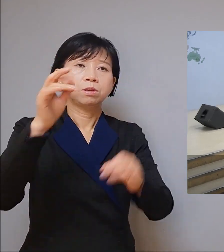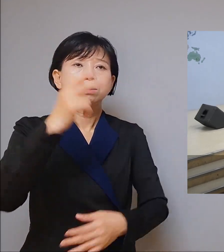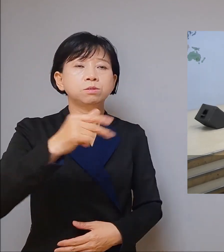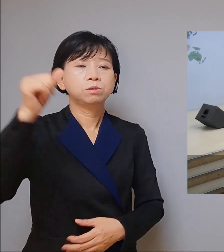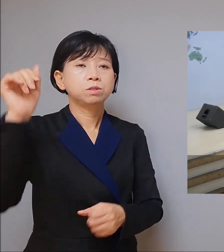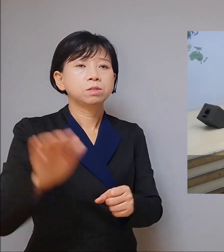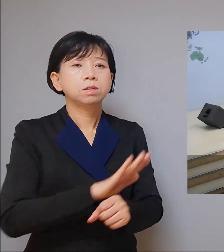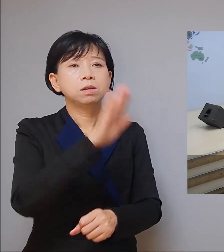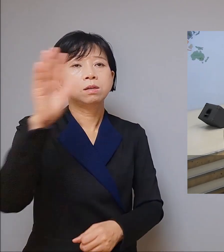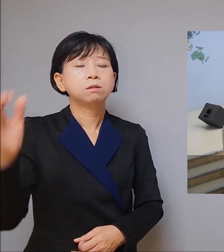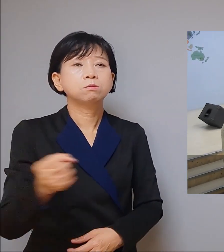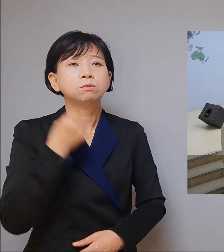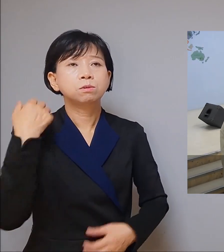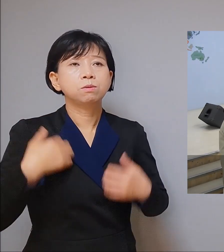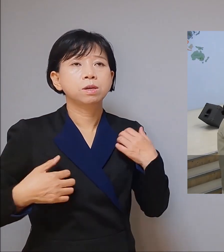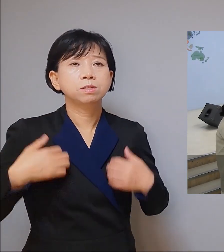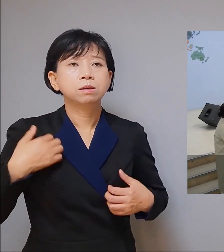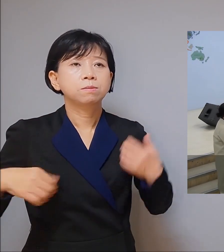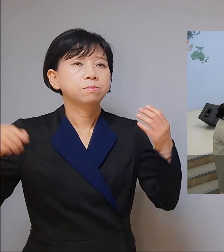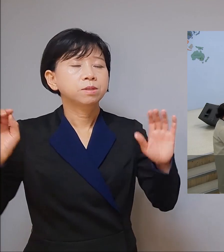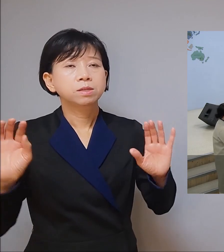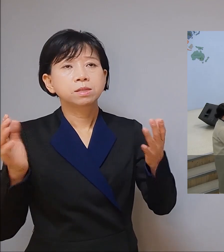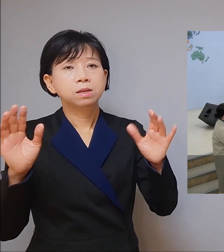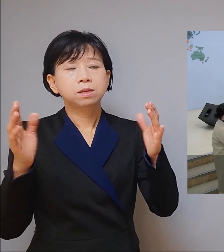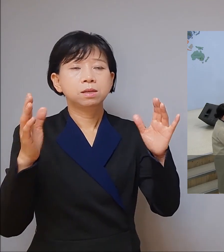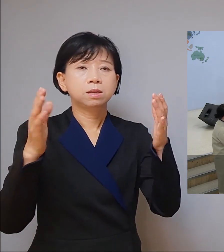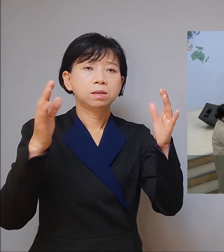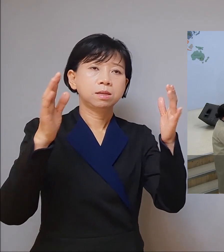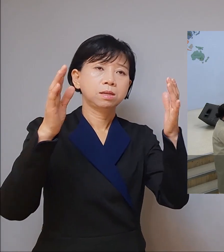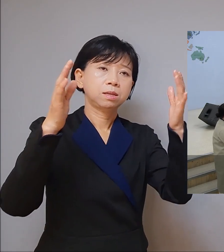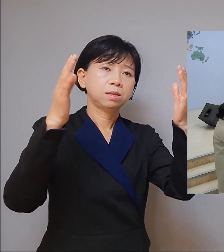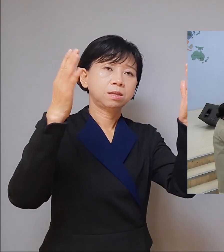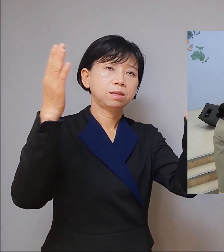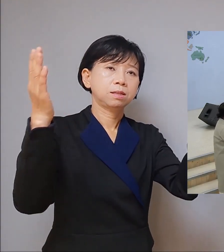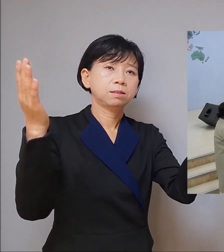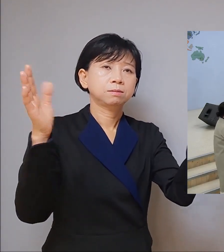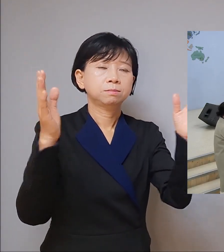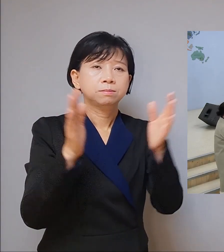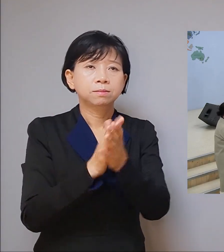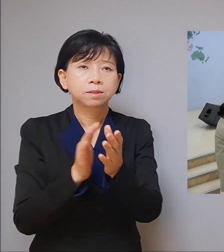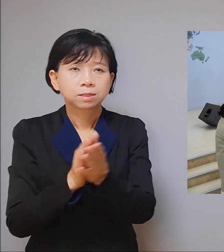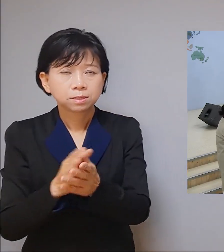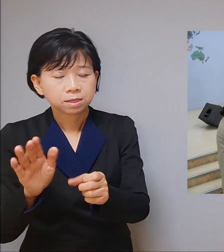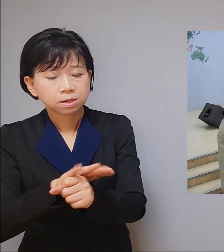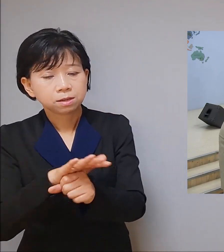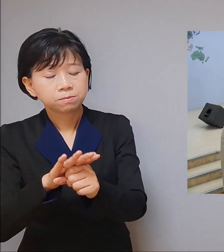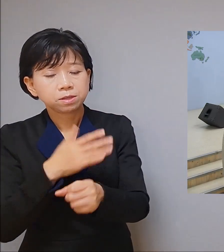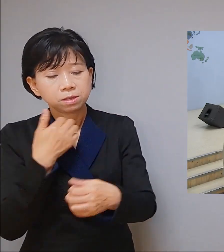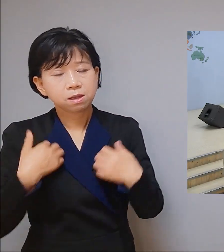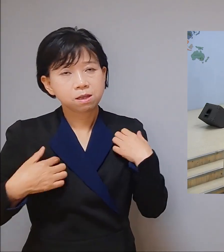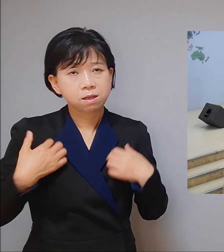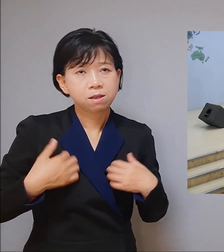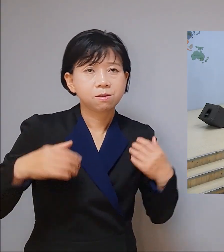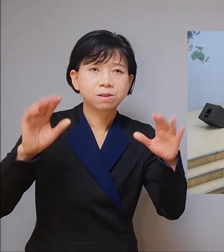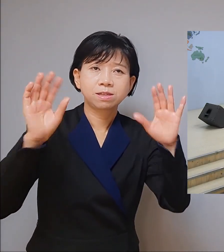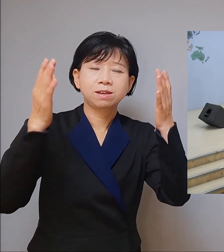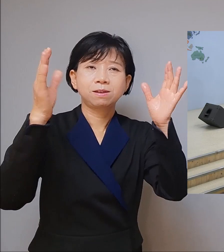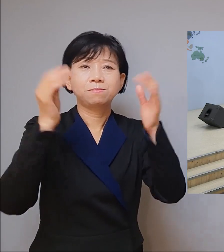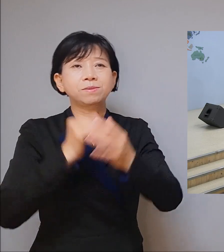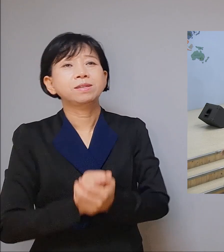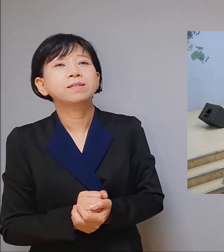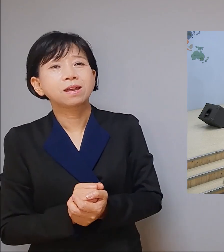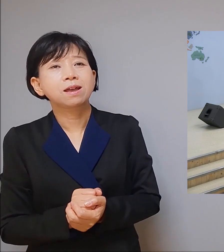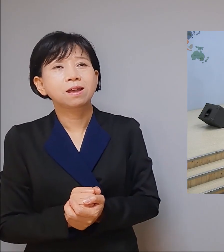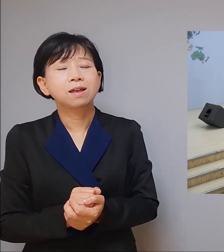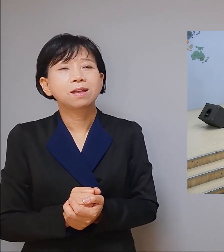교회입니다. 주의 사랑으로 환영합니다. 사랑합니다. 환영합니다.